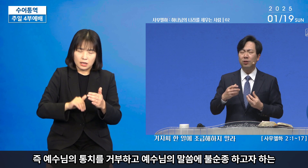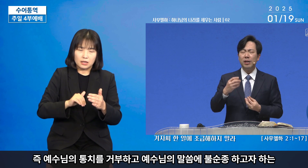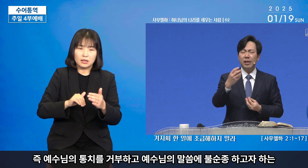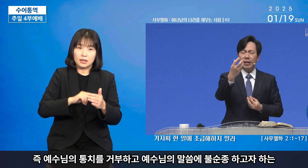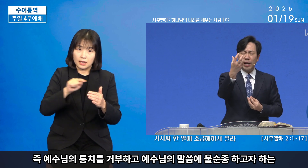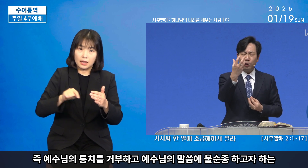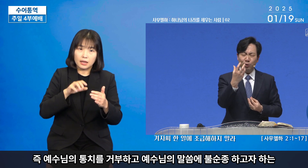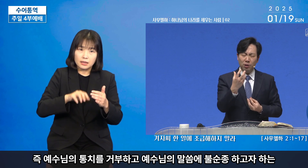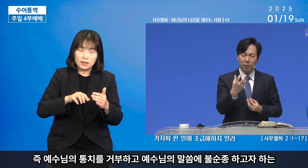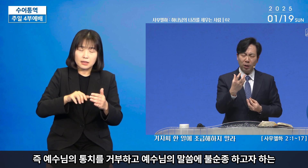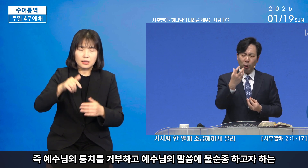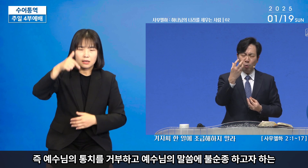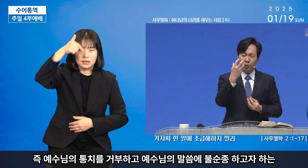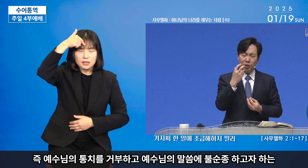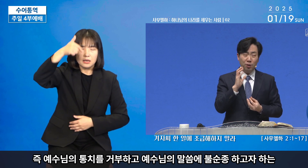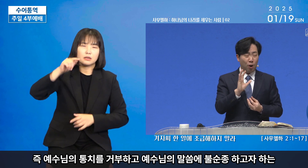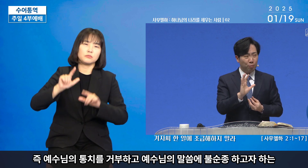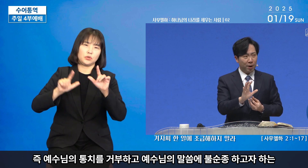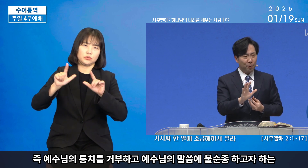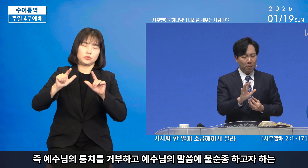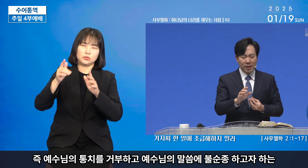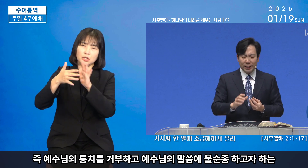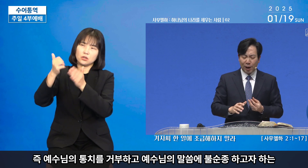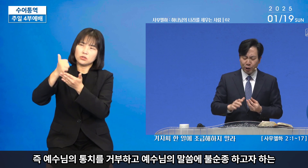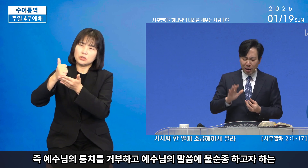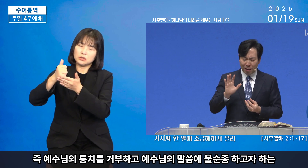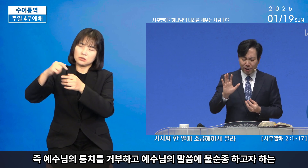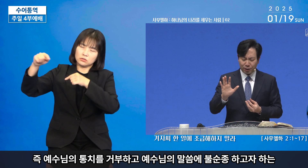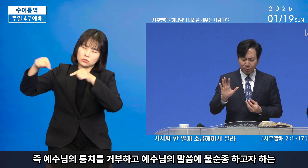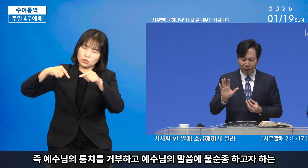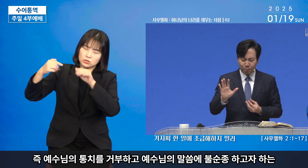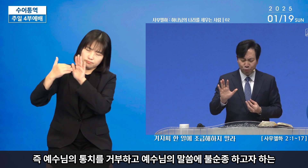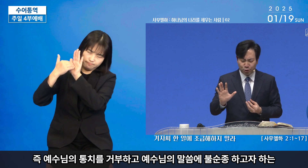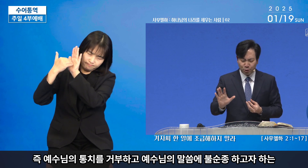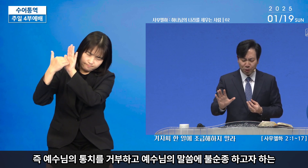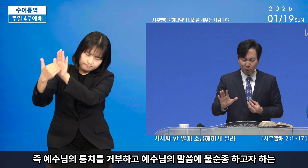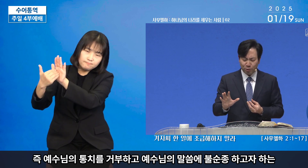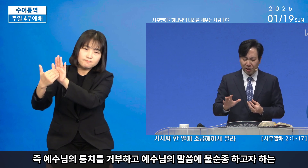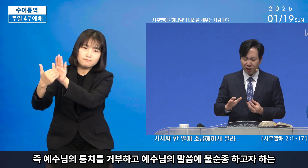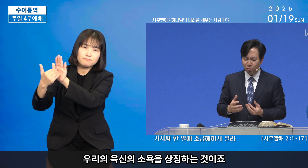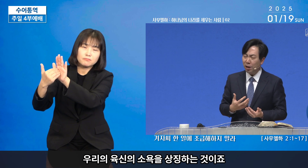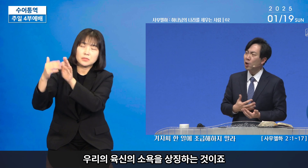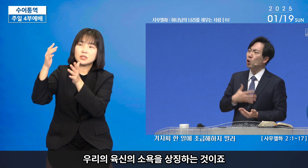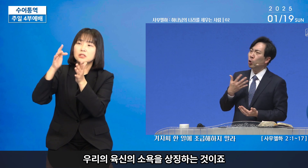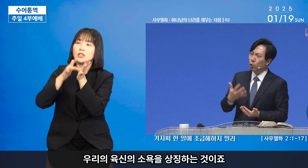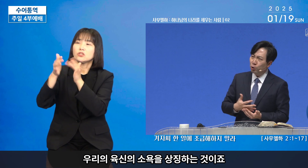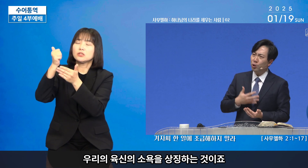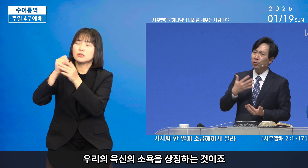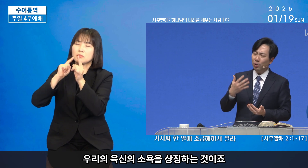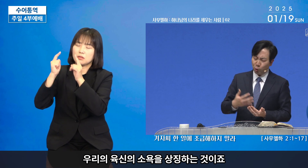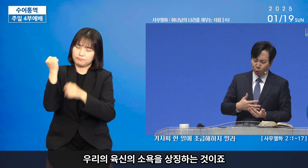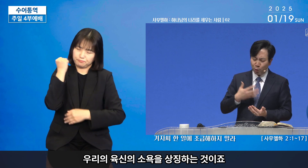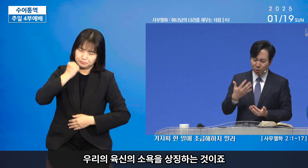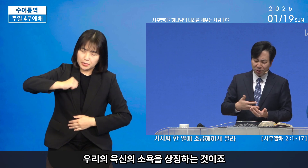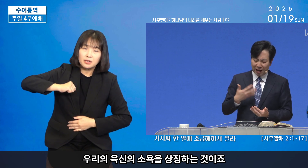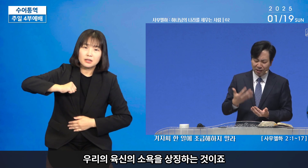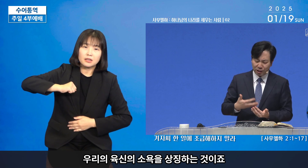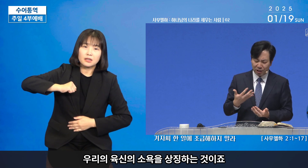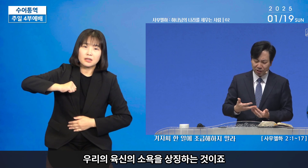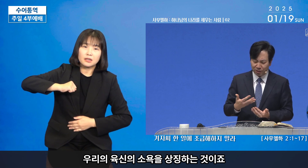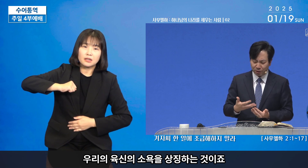잔재입니다. 즉 예수님의 통치를 거부하고 예수님의 말씀에 불순종하고자 하는 우리의 육신의